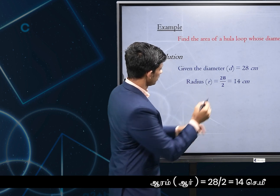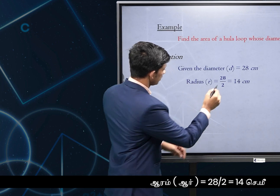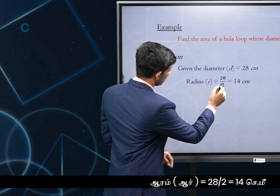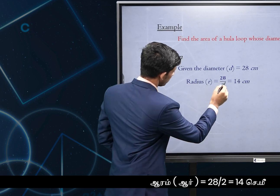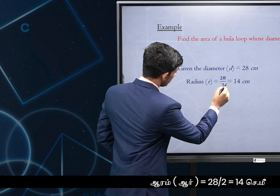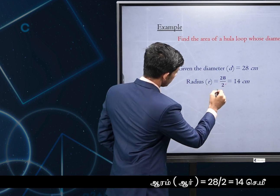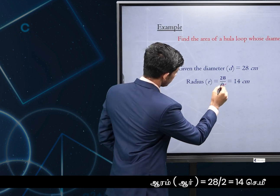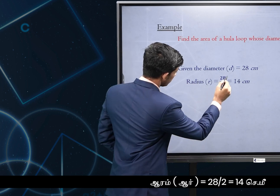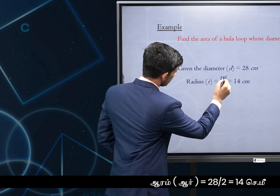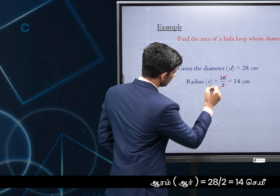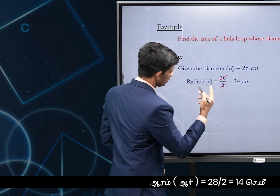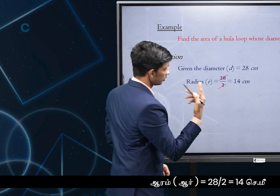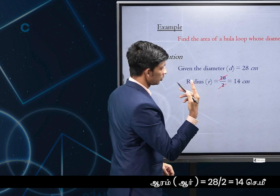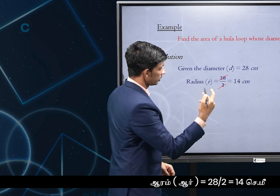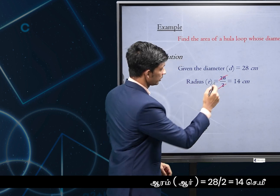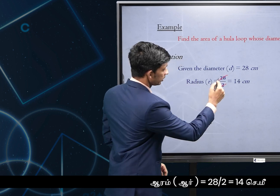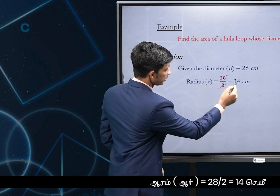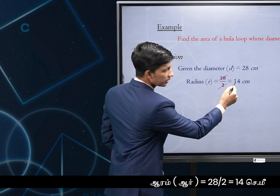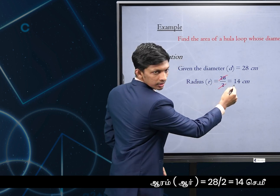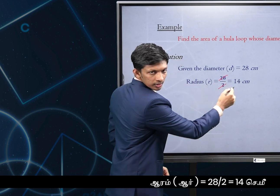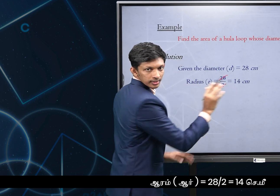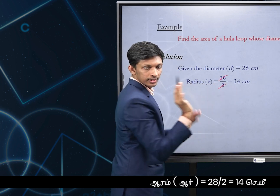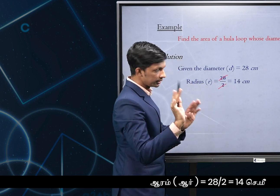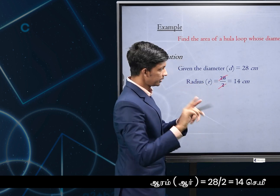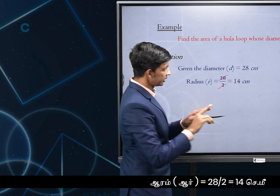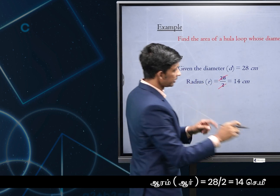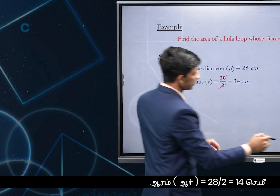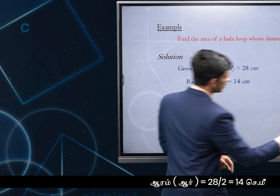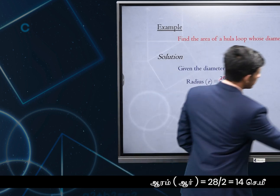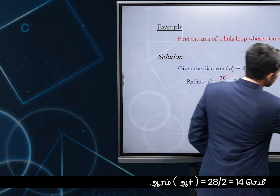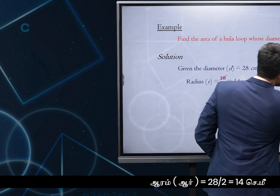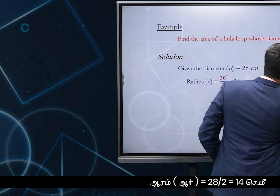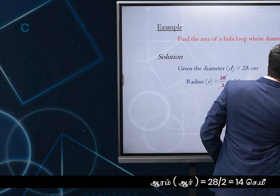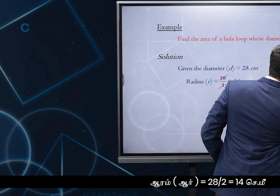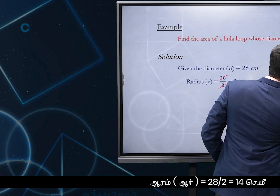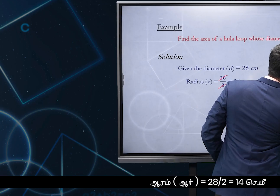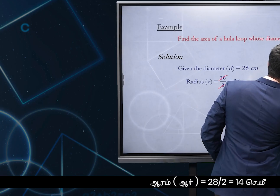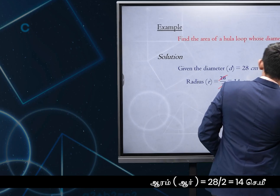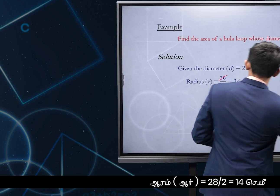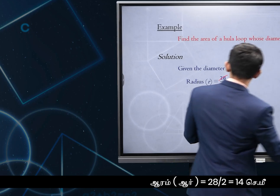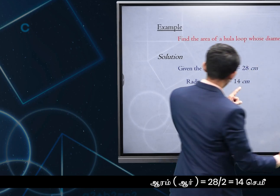ஆரம், அதாவது R ஈடு 28 கீழ் 2 ஈடு 14